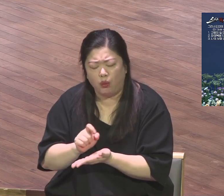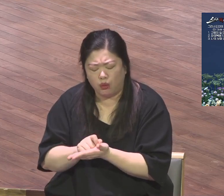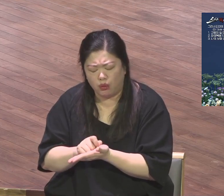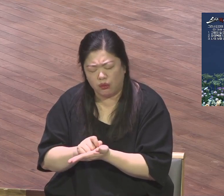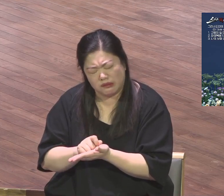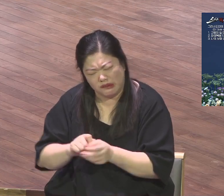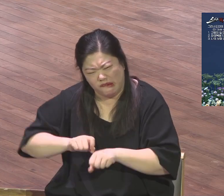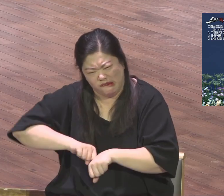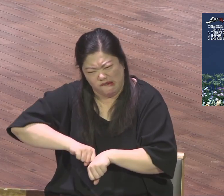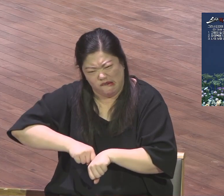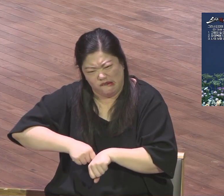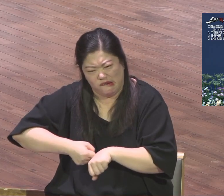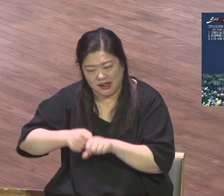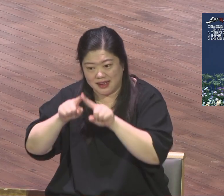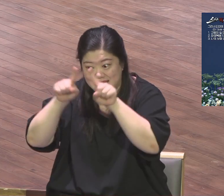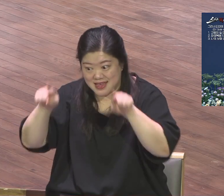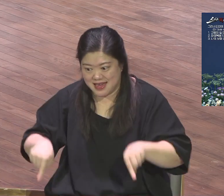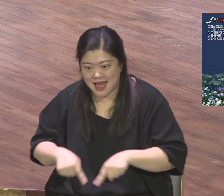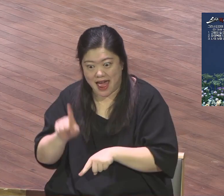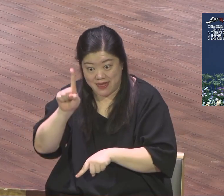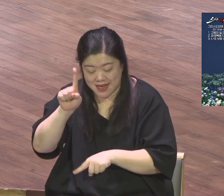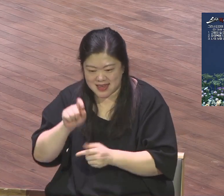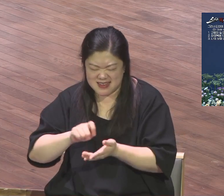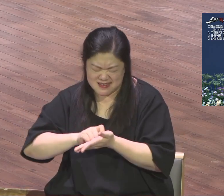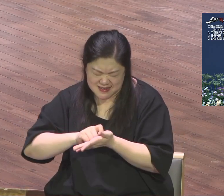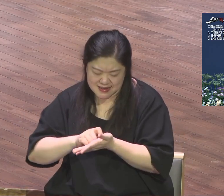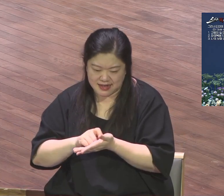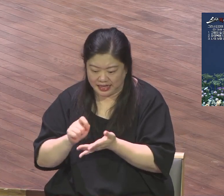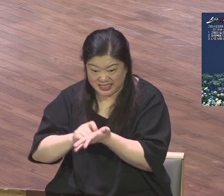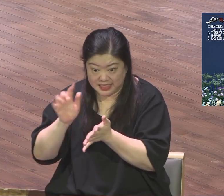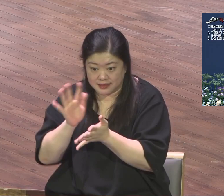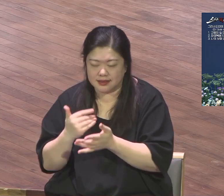썼어요. A4 용지 한 장에다 딱 타이핑해서 썼어요.